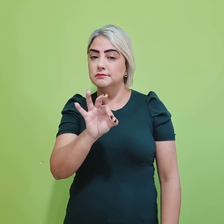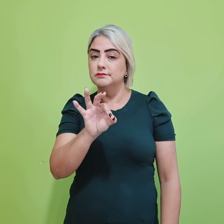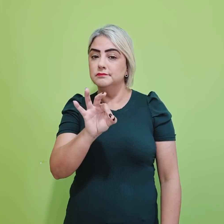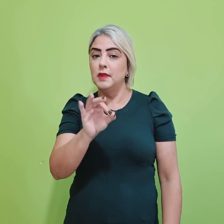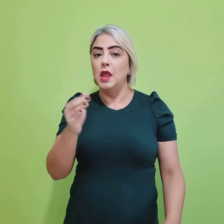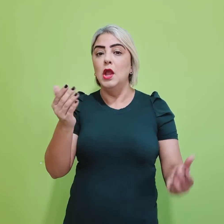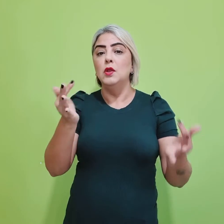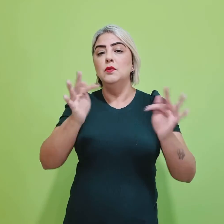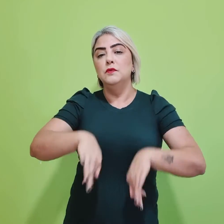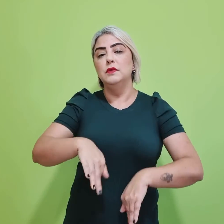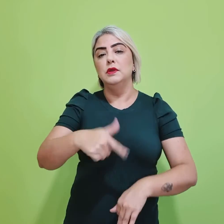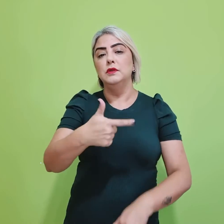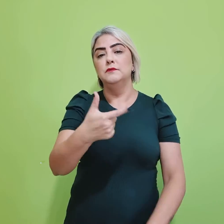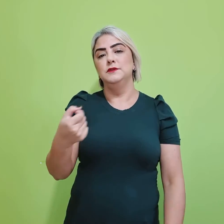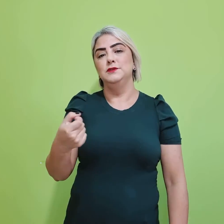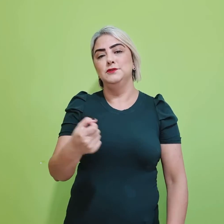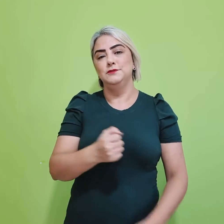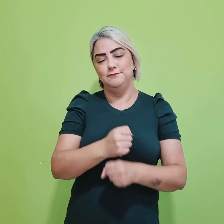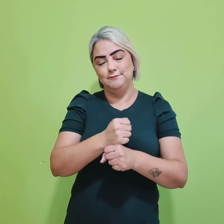55,2% no fim de 2020.